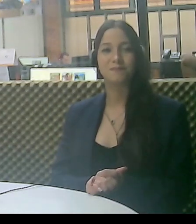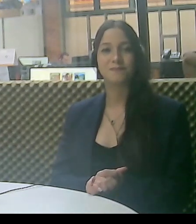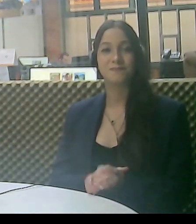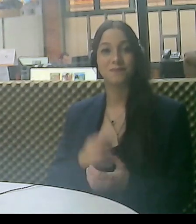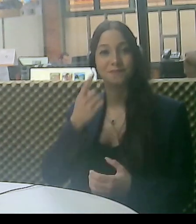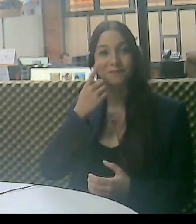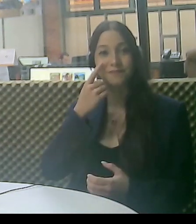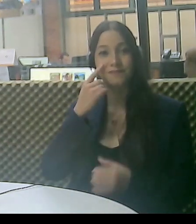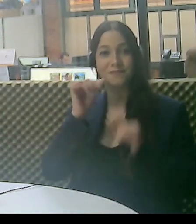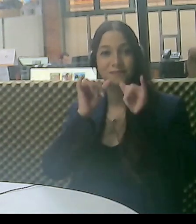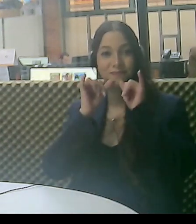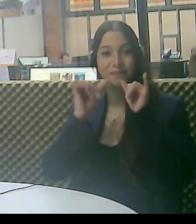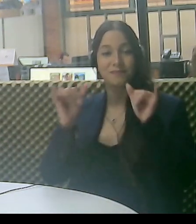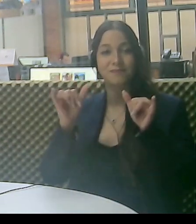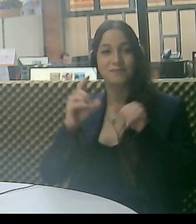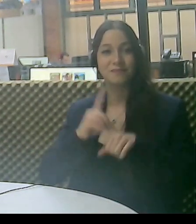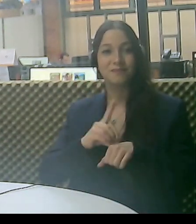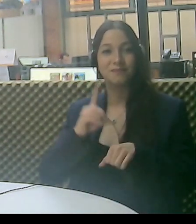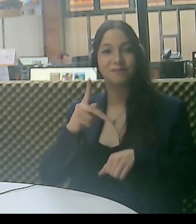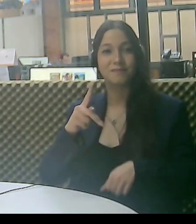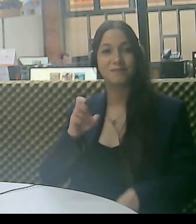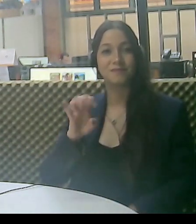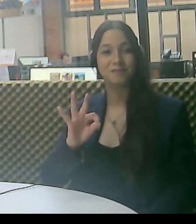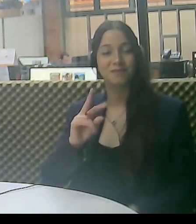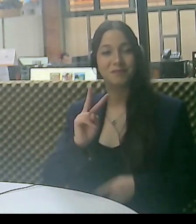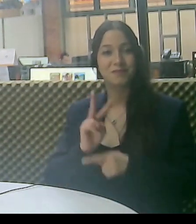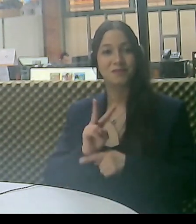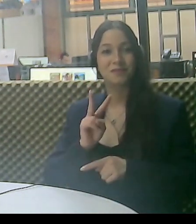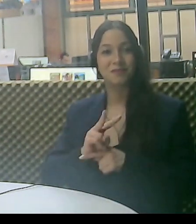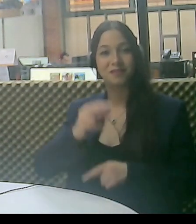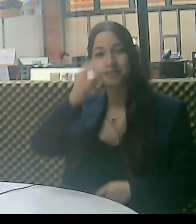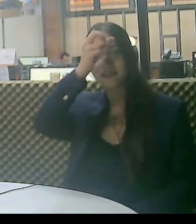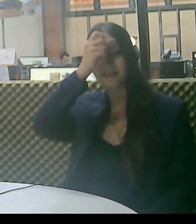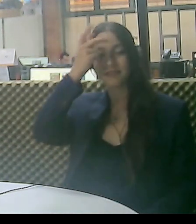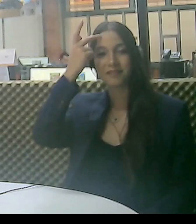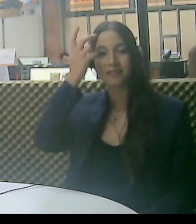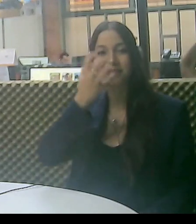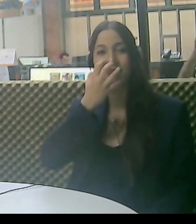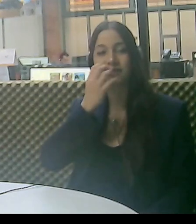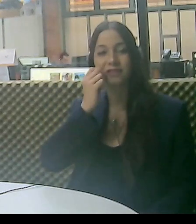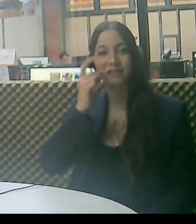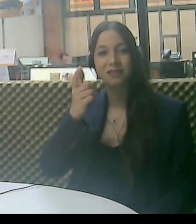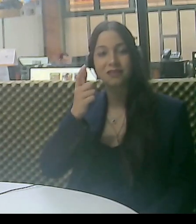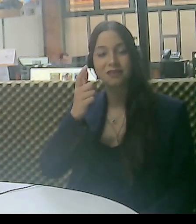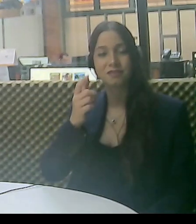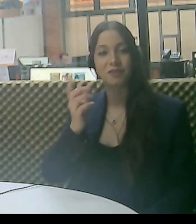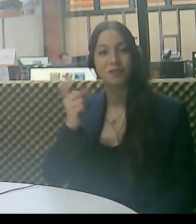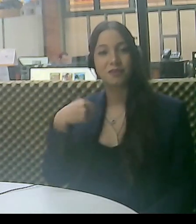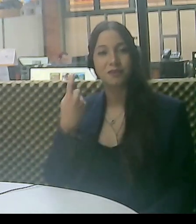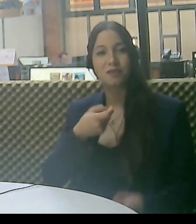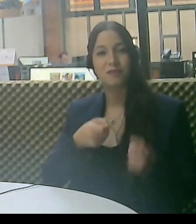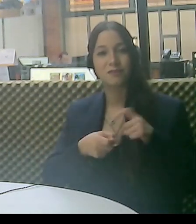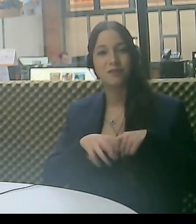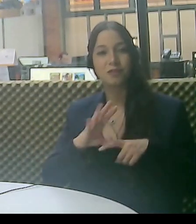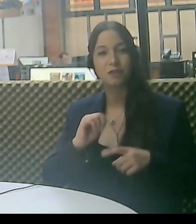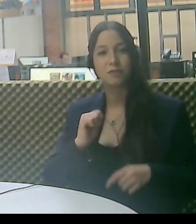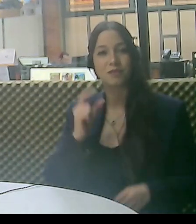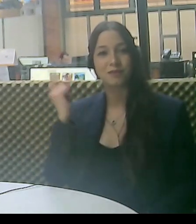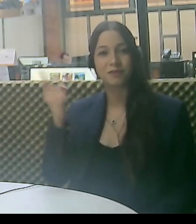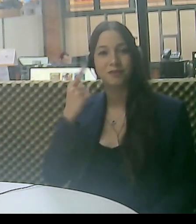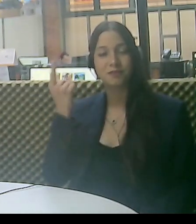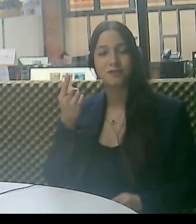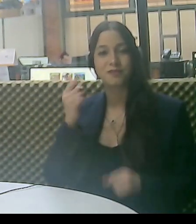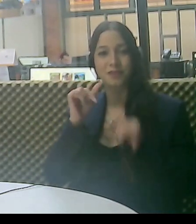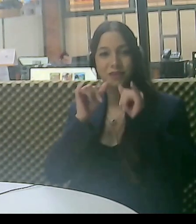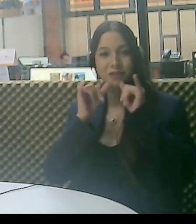Confira agora um recado do Dr. Pet sobre os cuidados da Prefeitura com os animais. Daqui a pouco voltamos com o Giro de